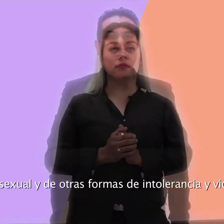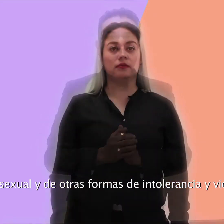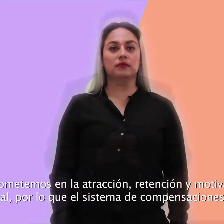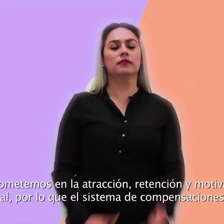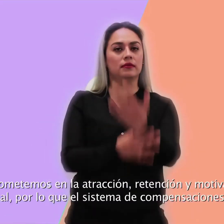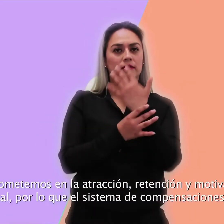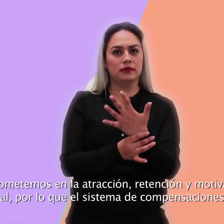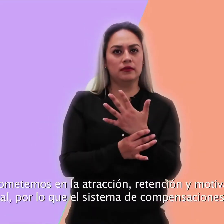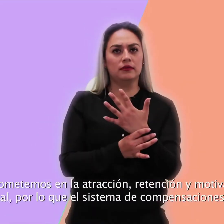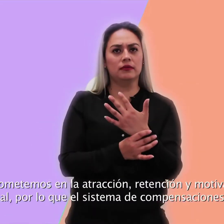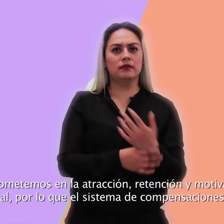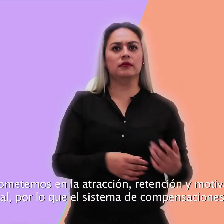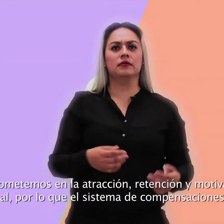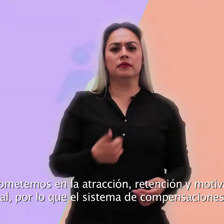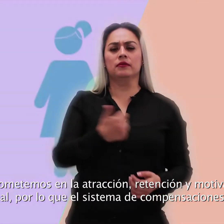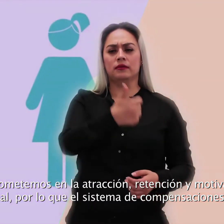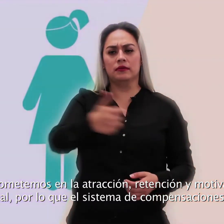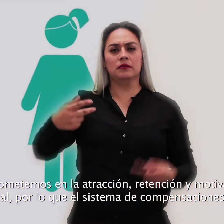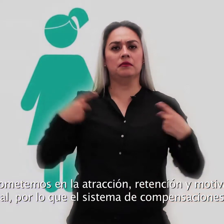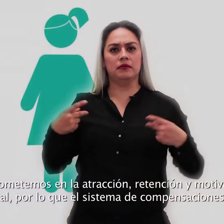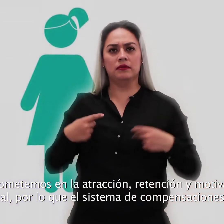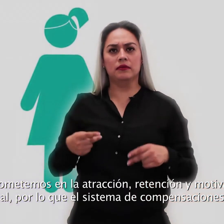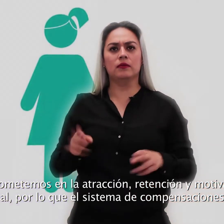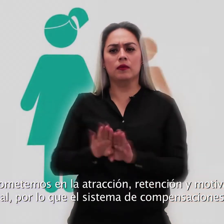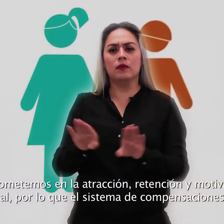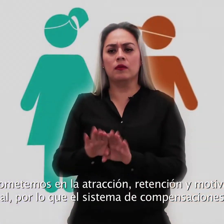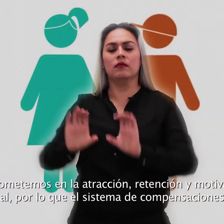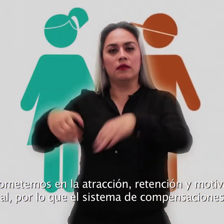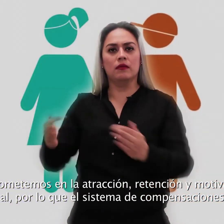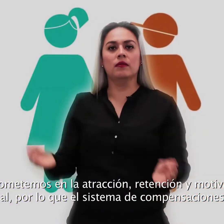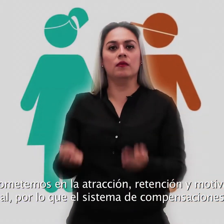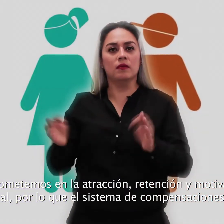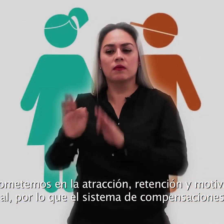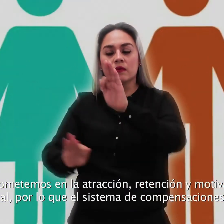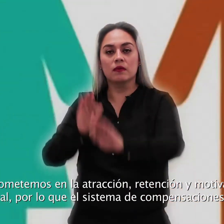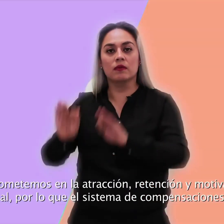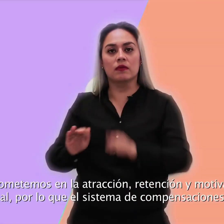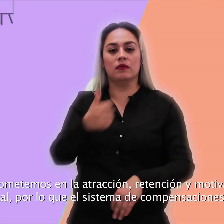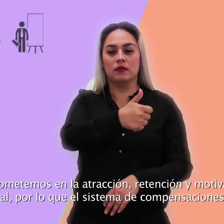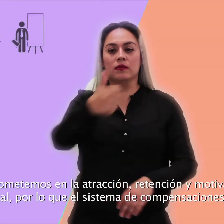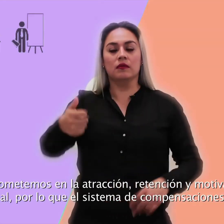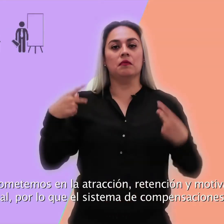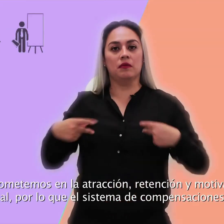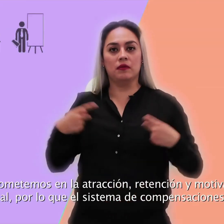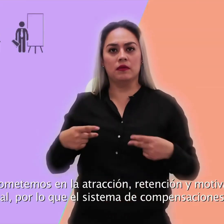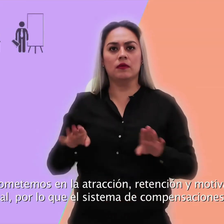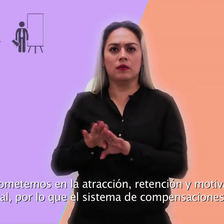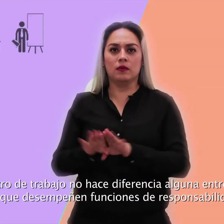Nos comprometemos en la atracción, retención y motivación de nuestro personal, por lo que el sistema de compensaciones y beneficios de nuestro